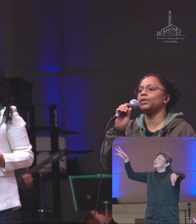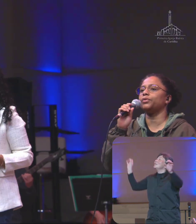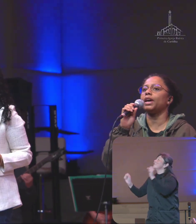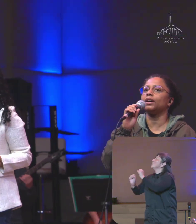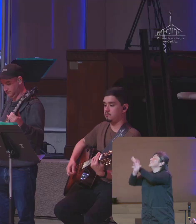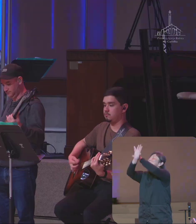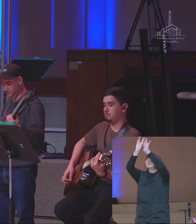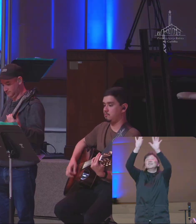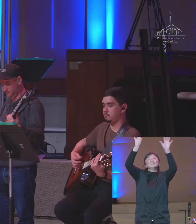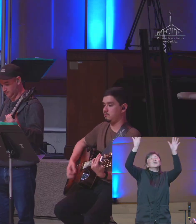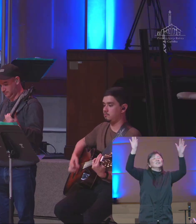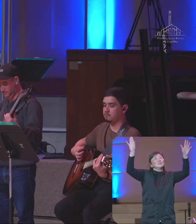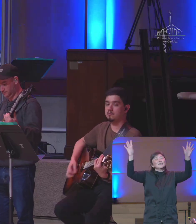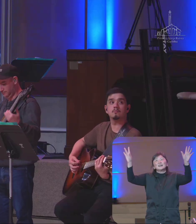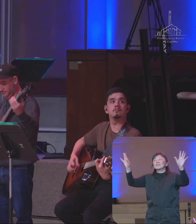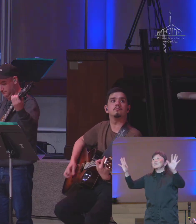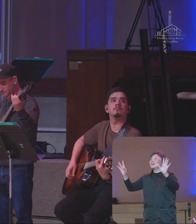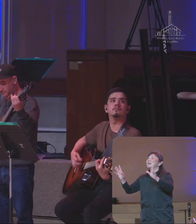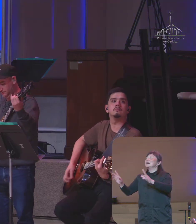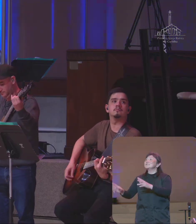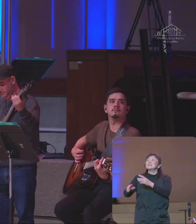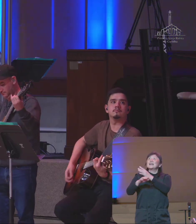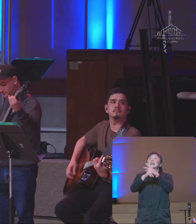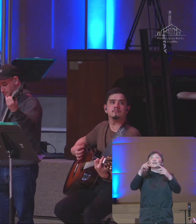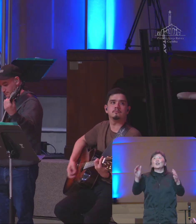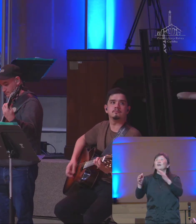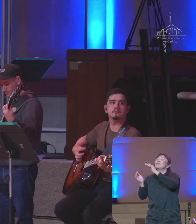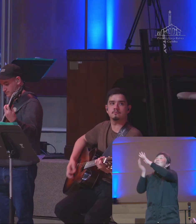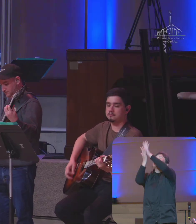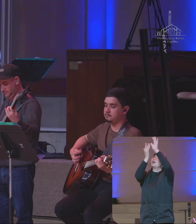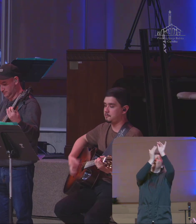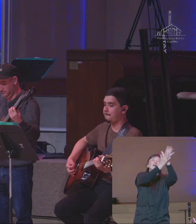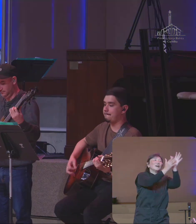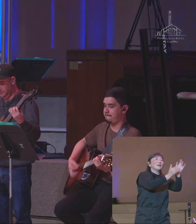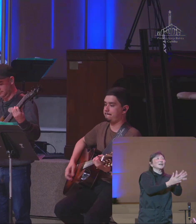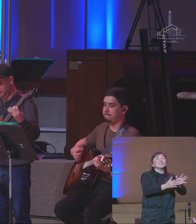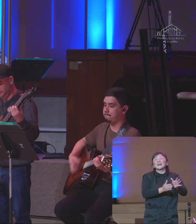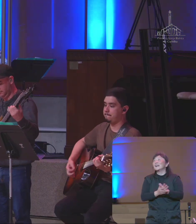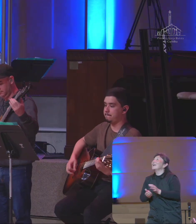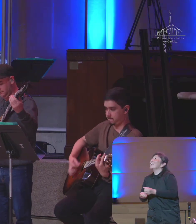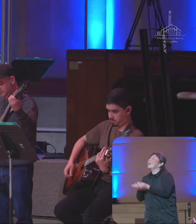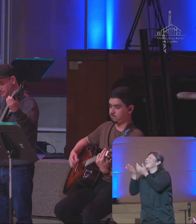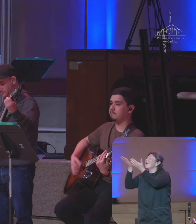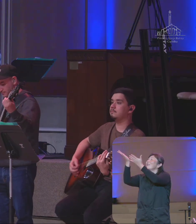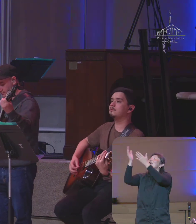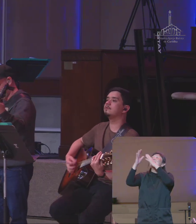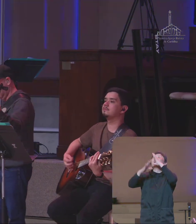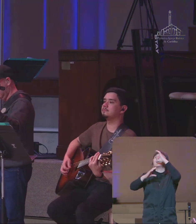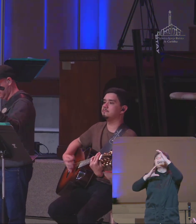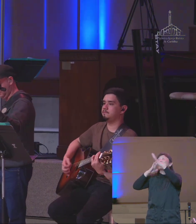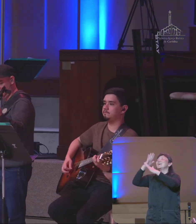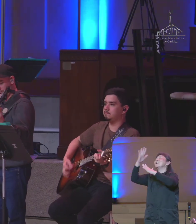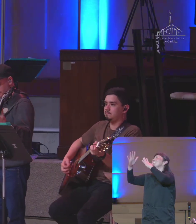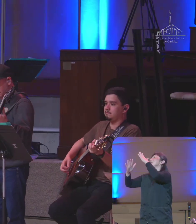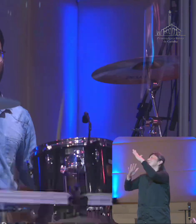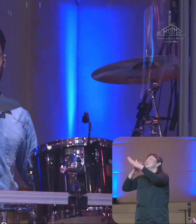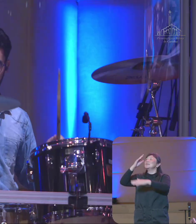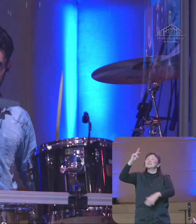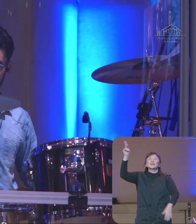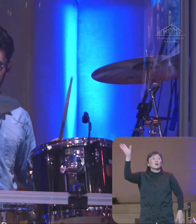Pai, pessoas que estão perto de nós, que precisam, Deus, entender quem o Senhor é, que precisam entender